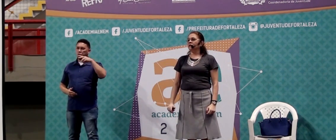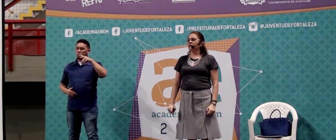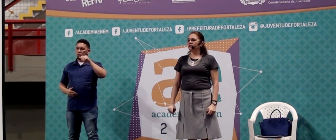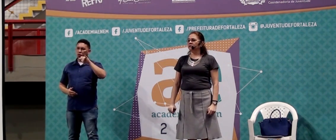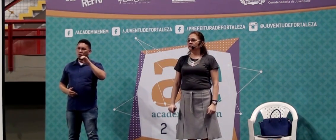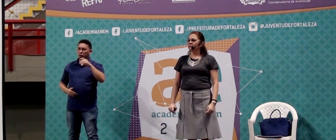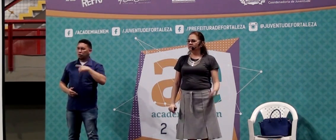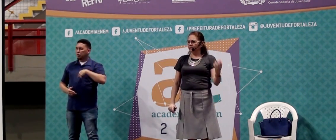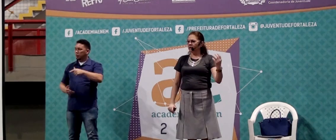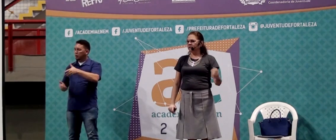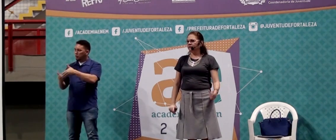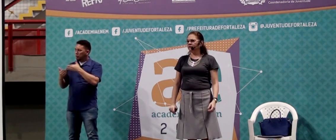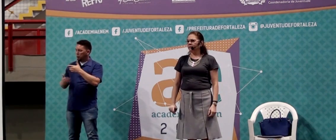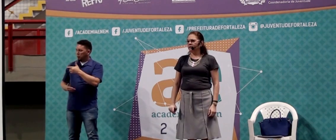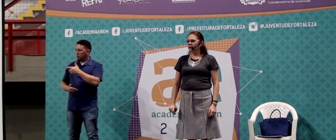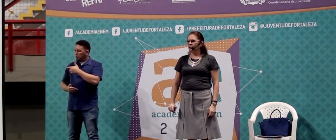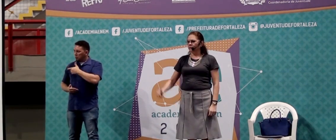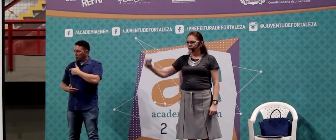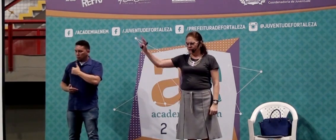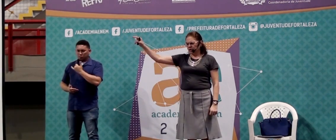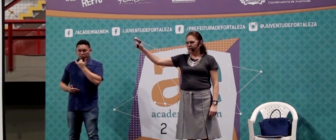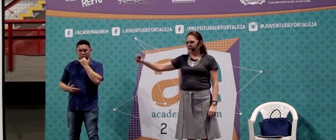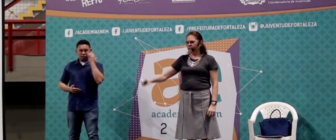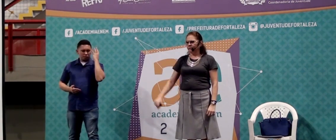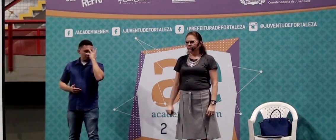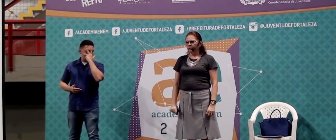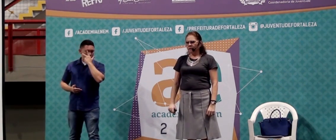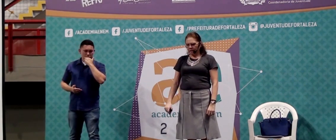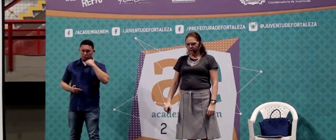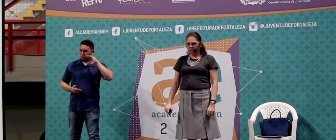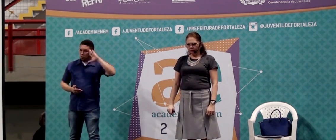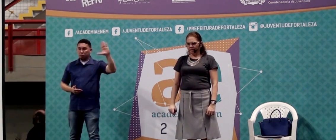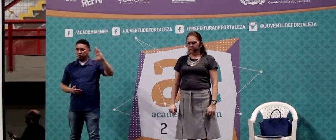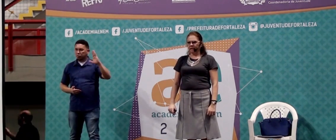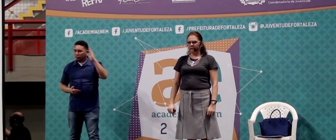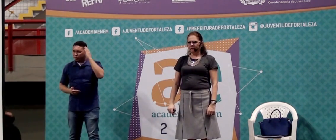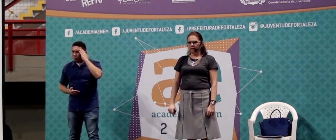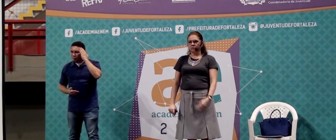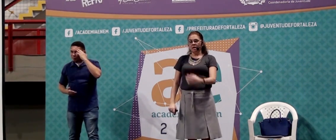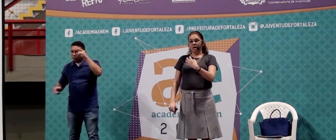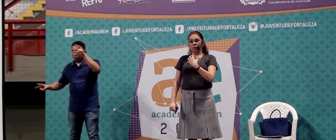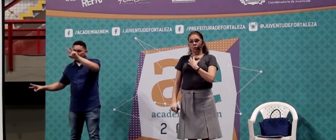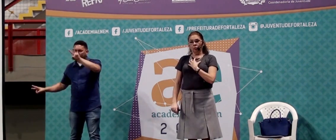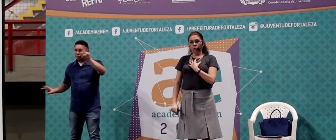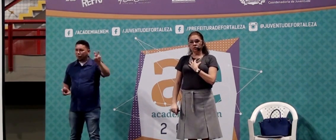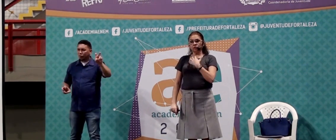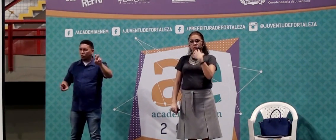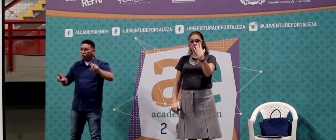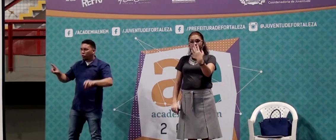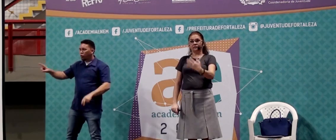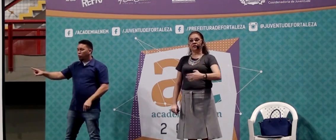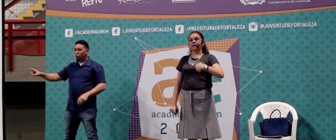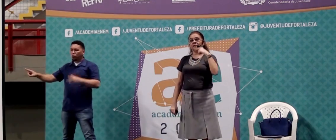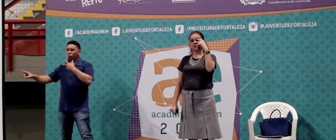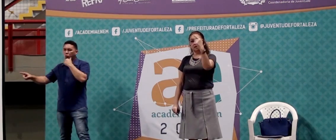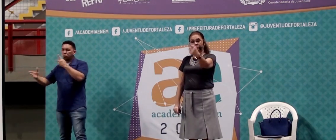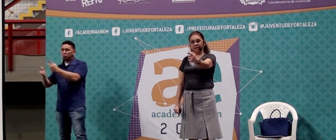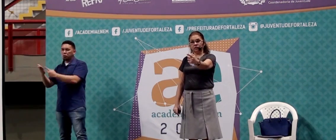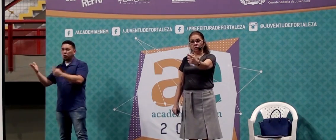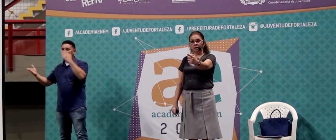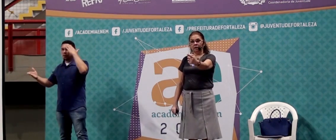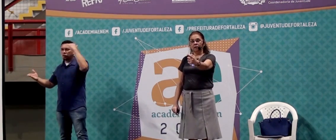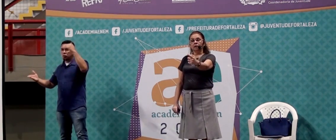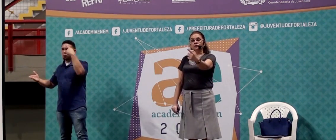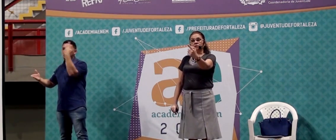as feias, mas a beleza é fundamental, fecha aspas. Entenderam o que é citação? É o uso de uma frase que